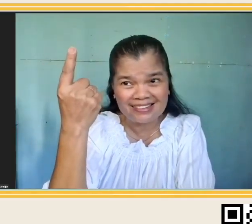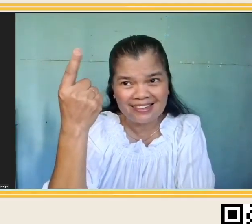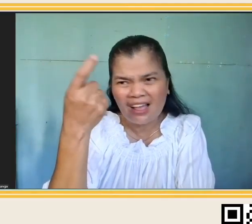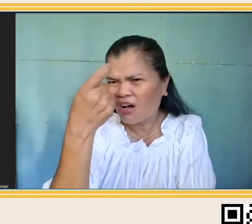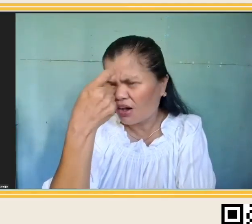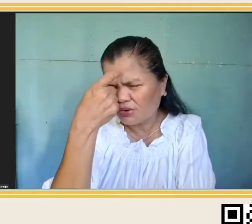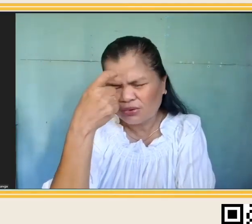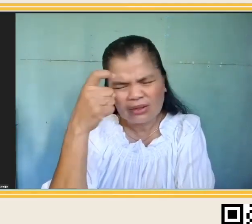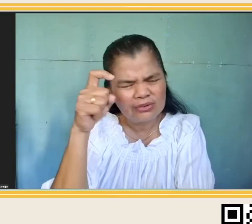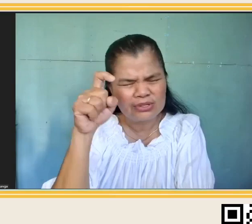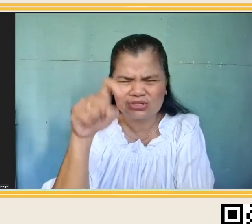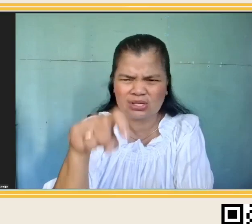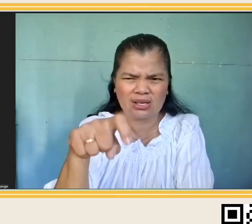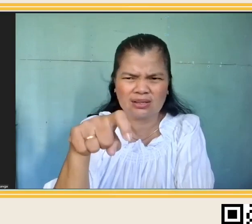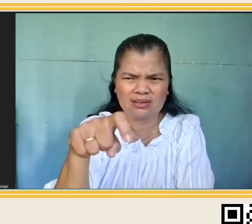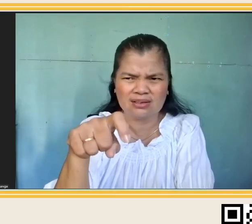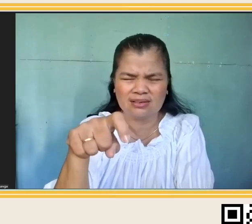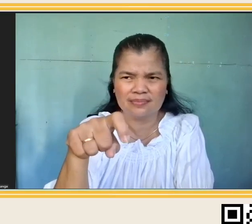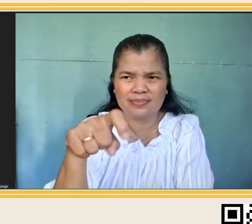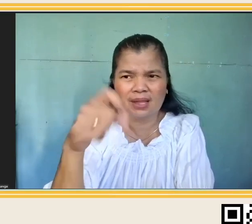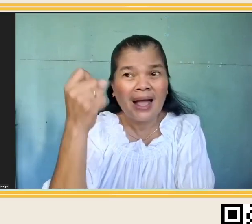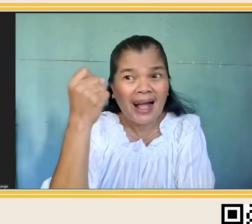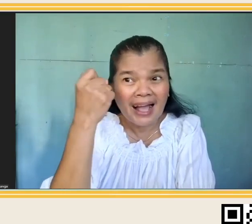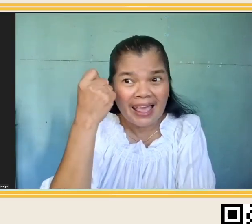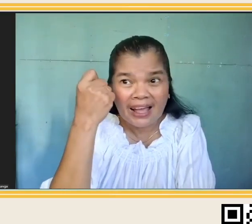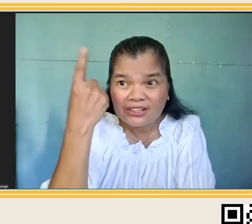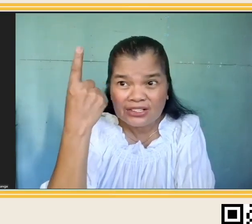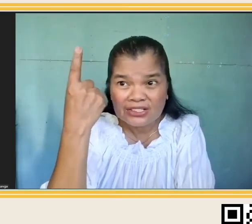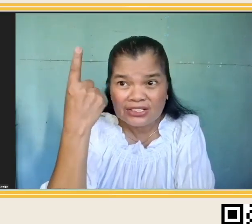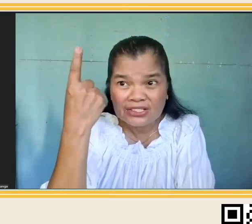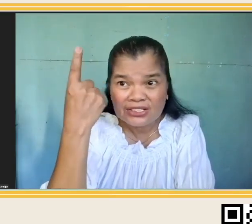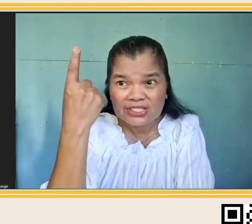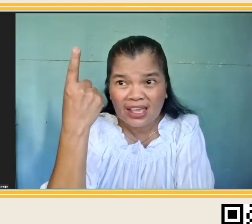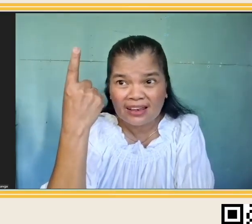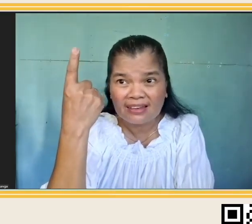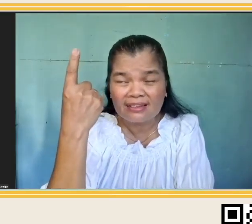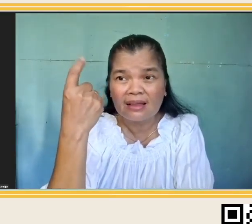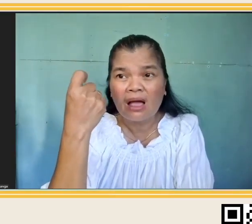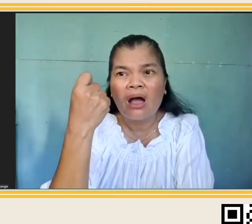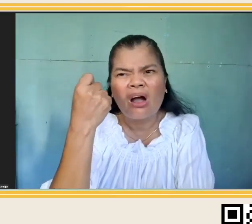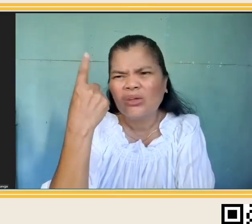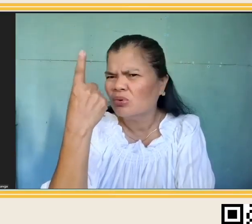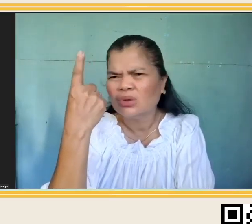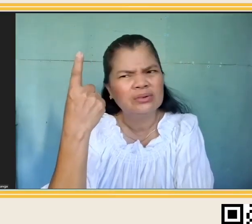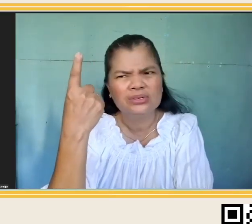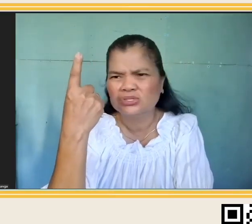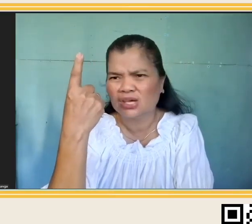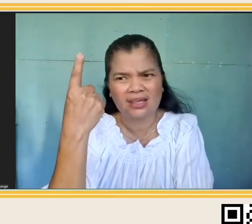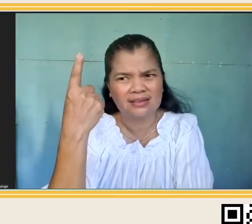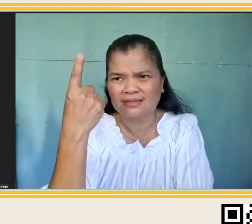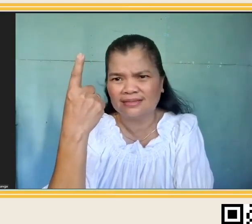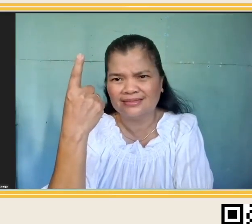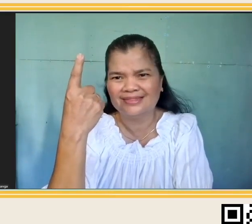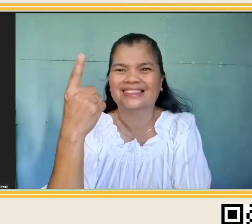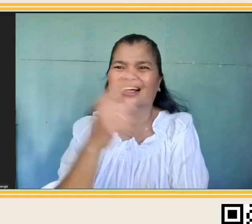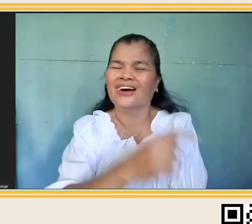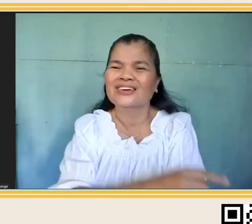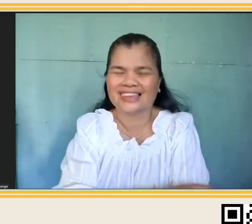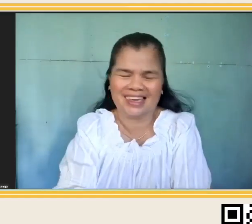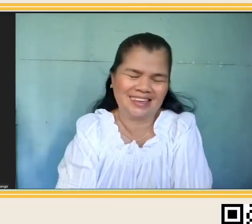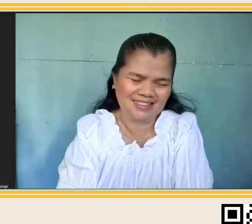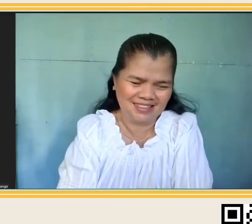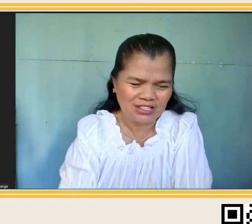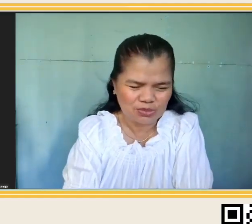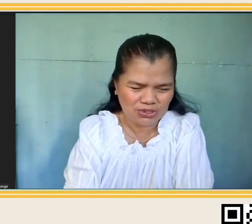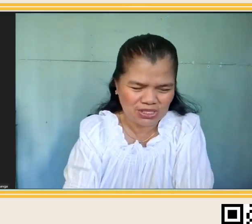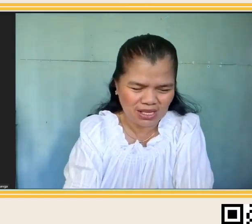understand. I don't understand. I understand. I don't understand.